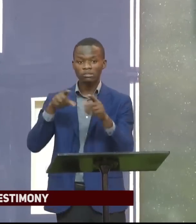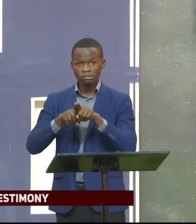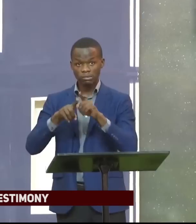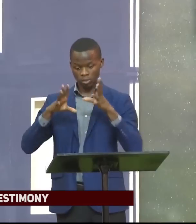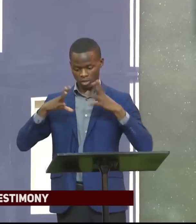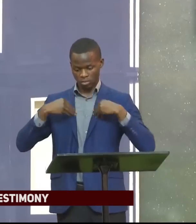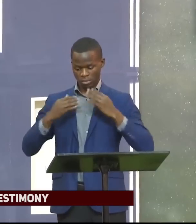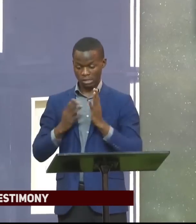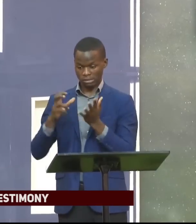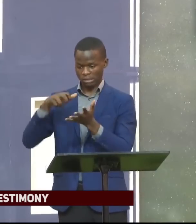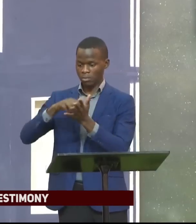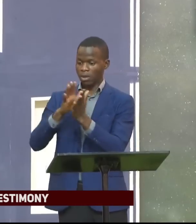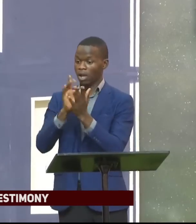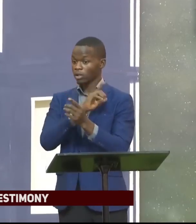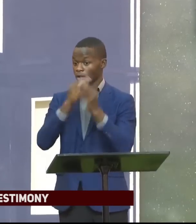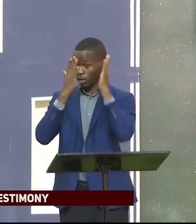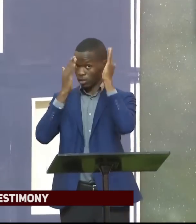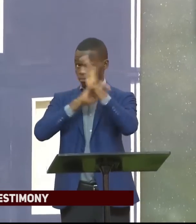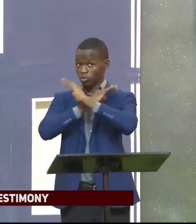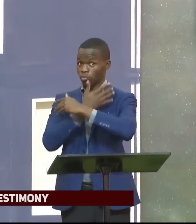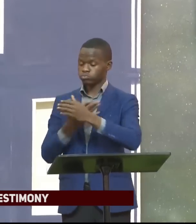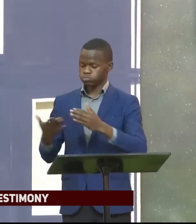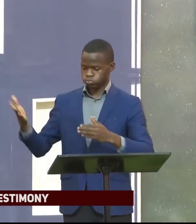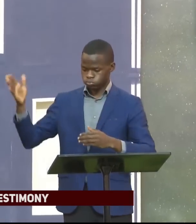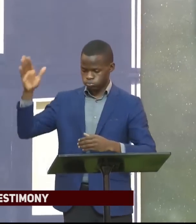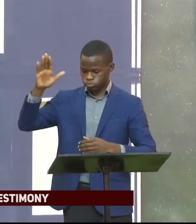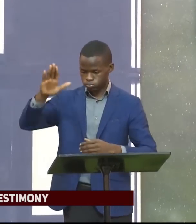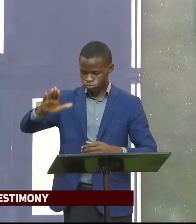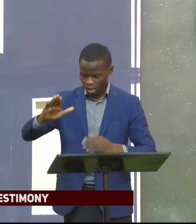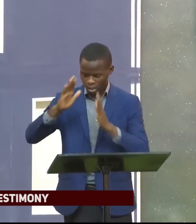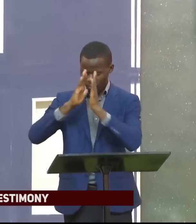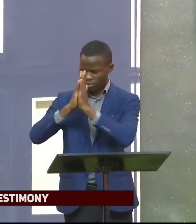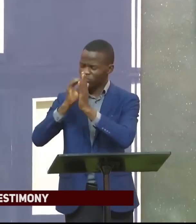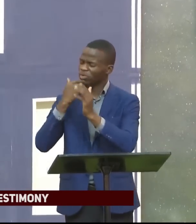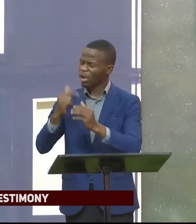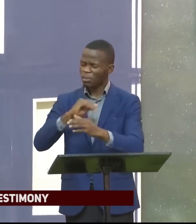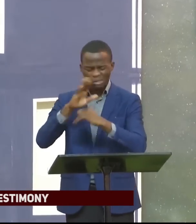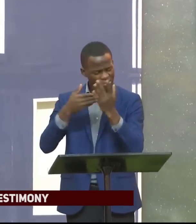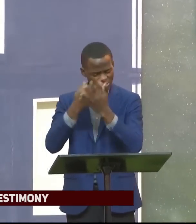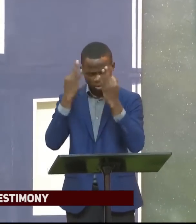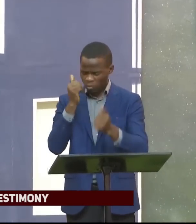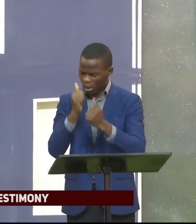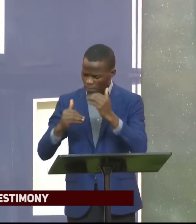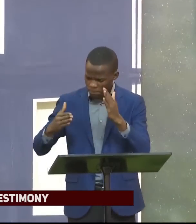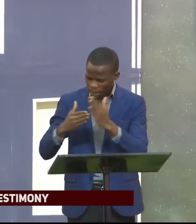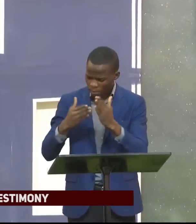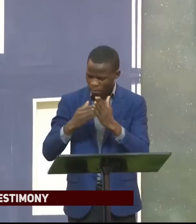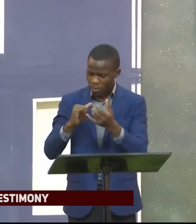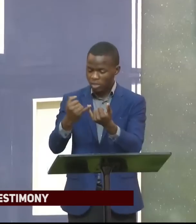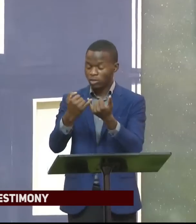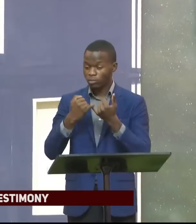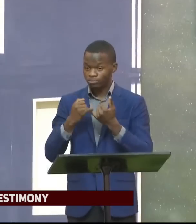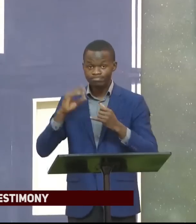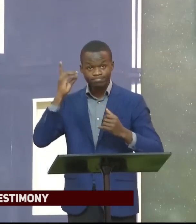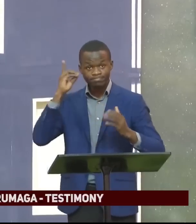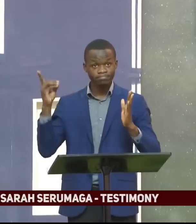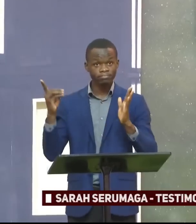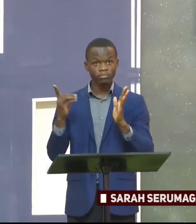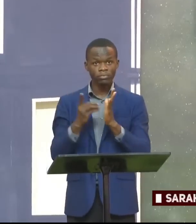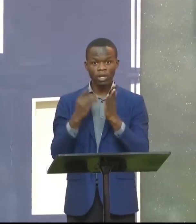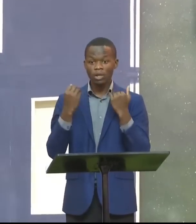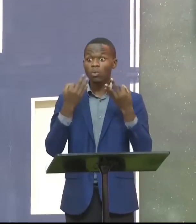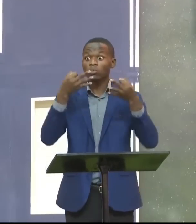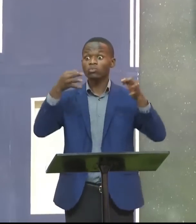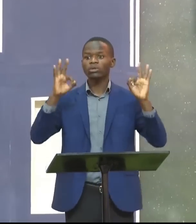nfukamira nagolola omukono gwe nansabira. Nagamba buli kyonna ekyasiba olubuto lwa mukyala Serumaga kimute.